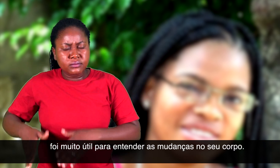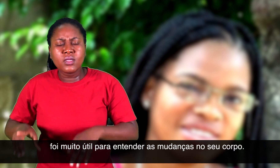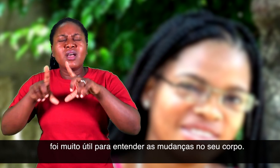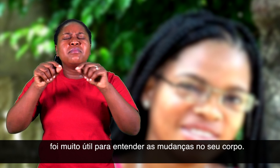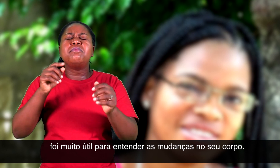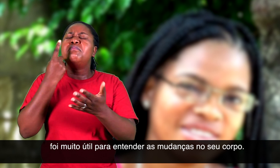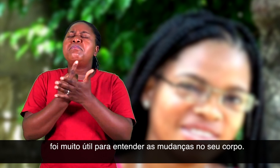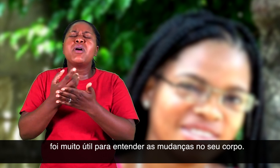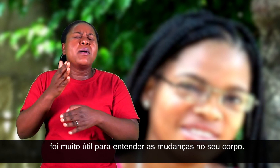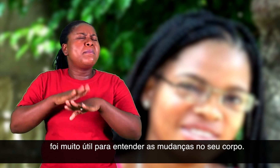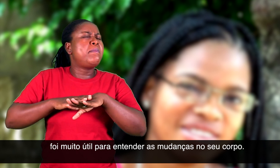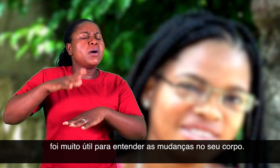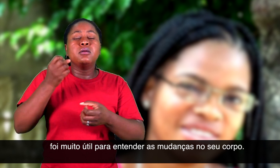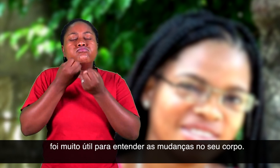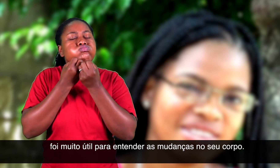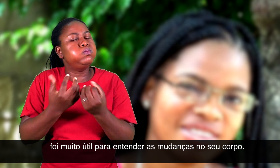corpo.